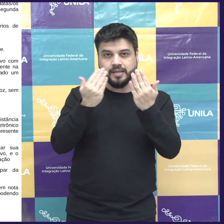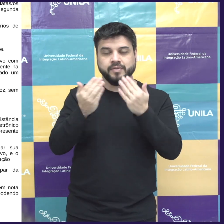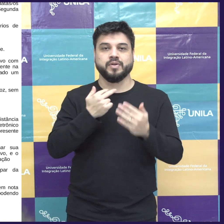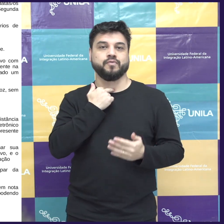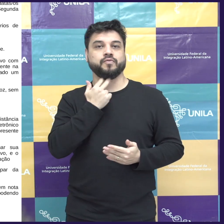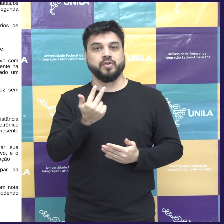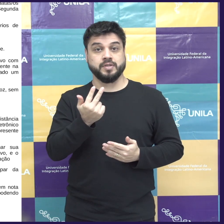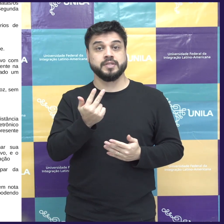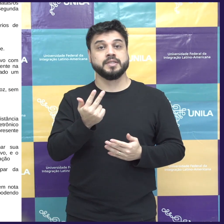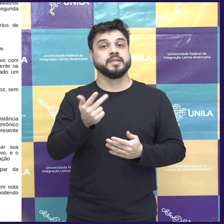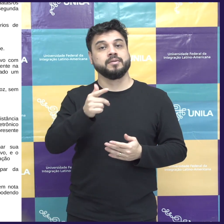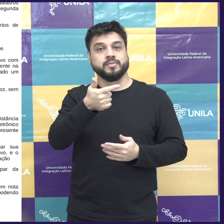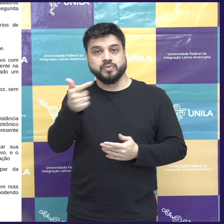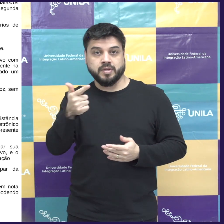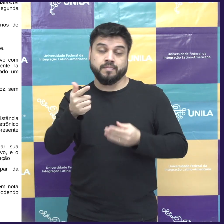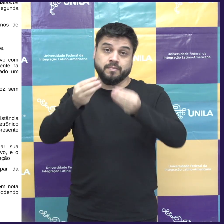a avaliação.